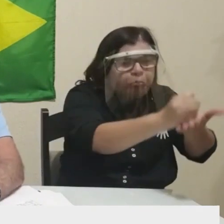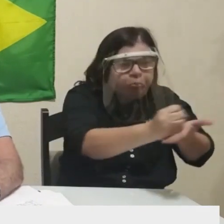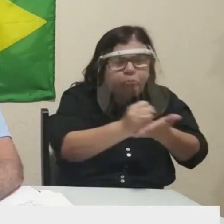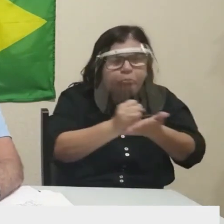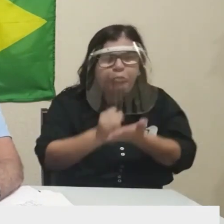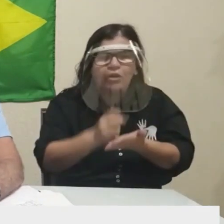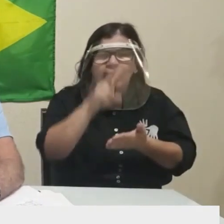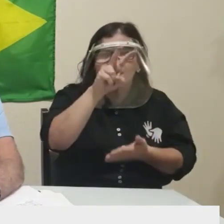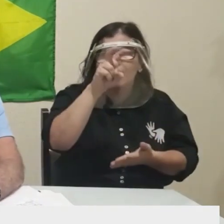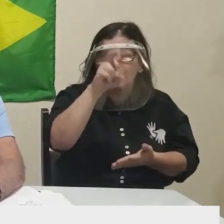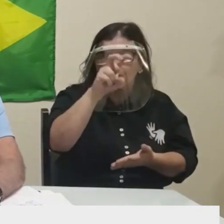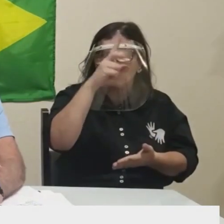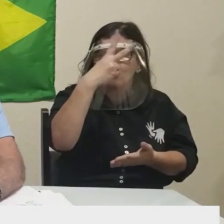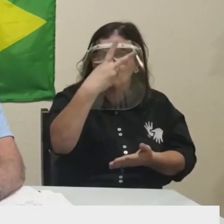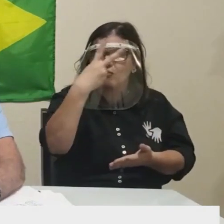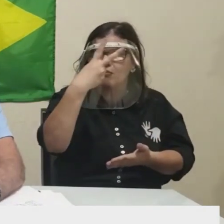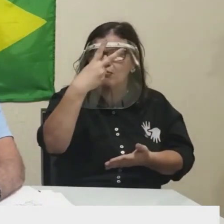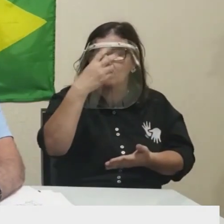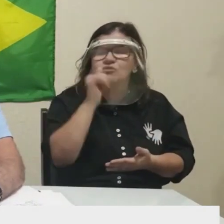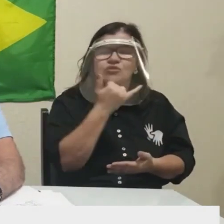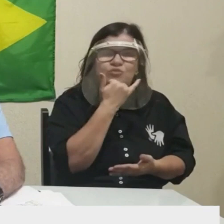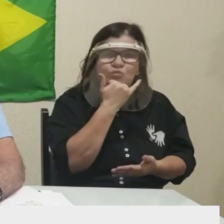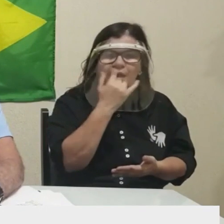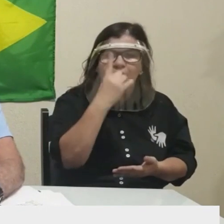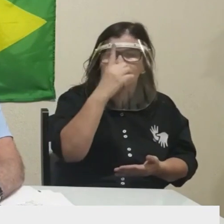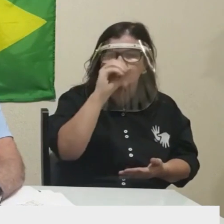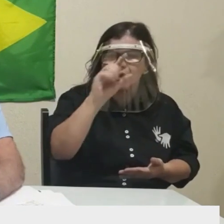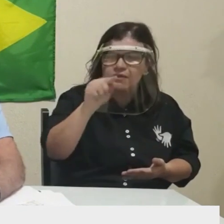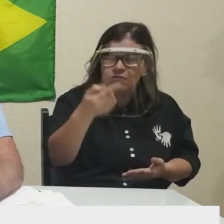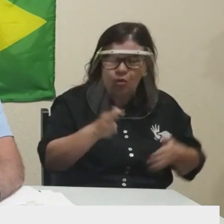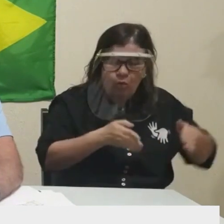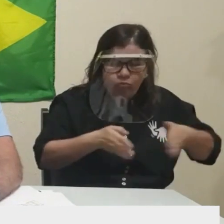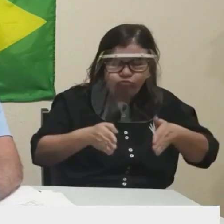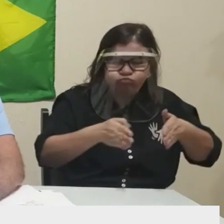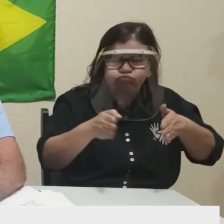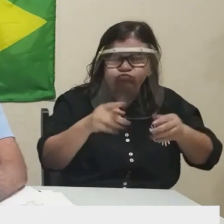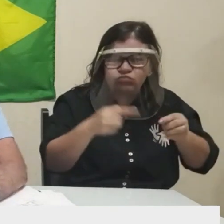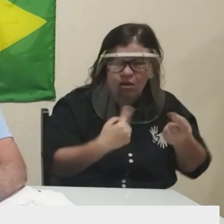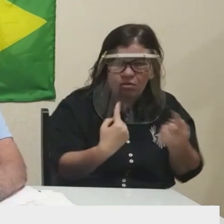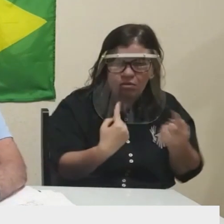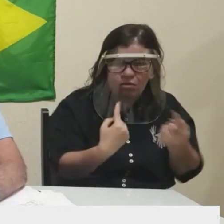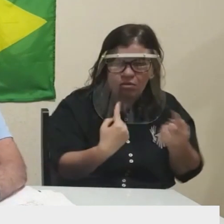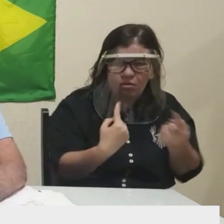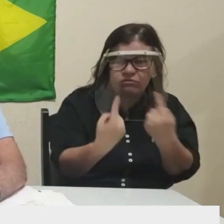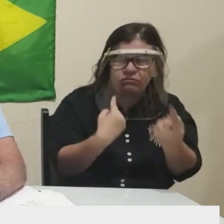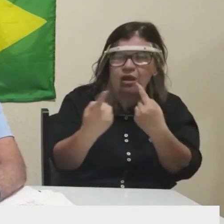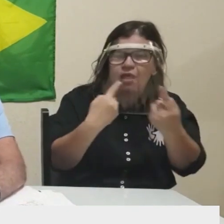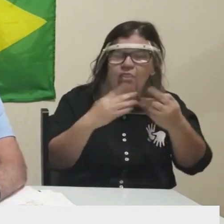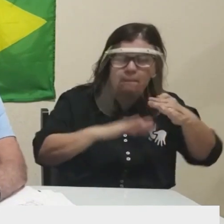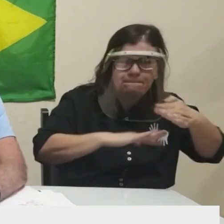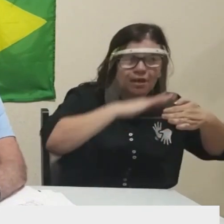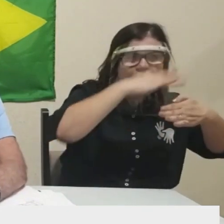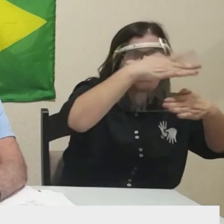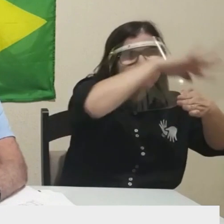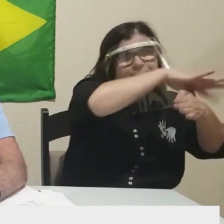Equador andar 10 mil quilômetros, chegar de forma competitiva ali, depois sobe a serra ainda, né?